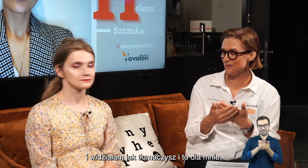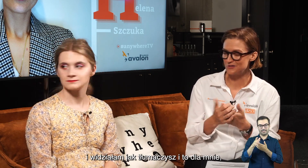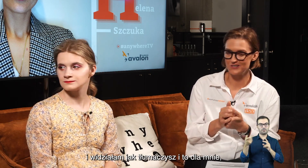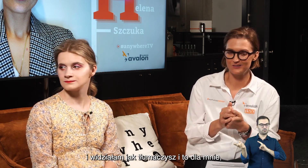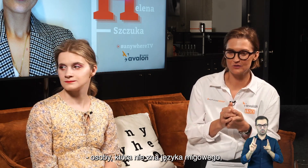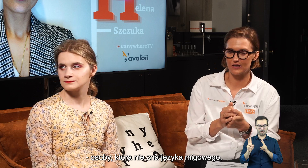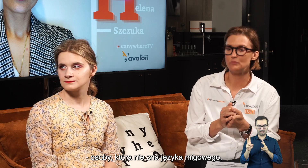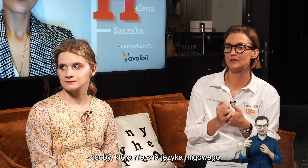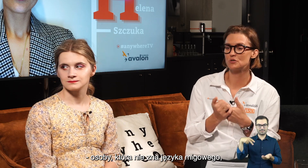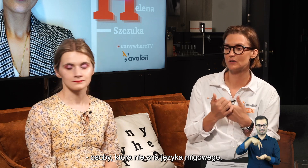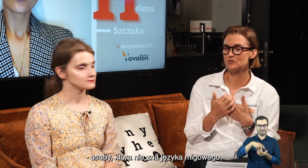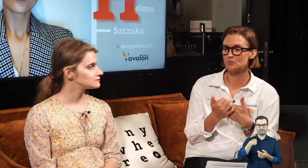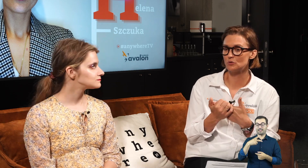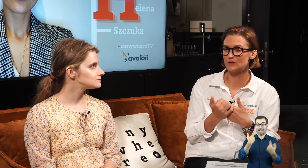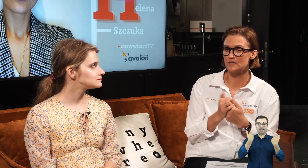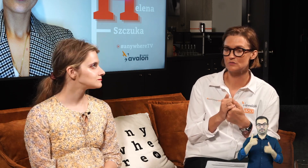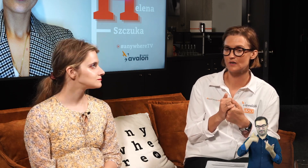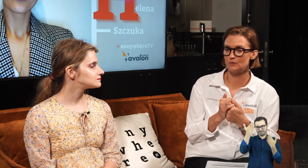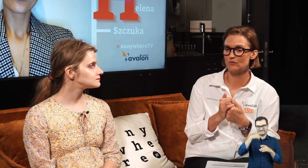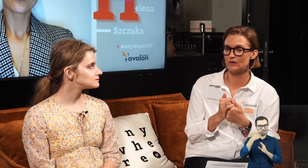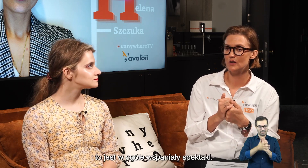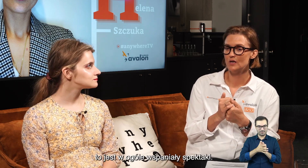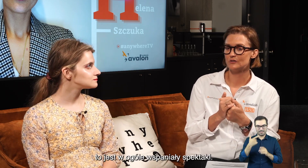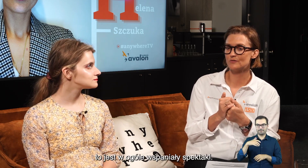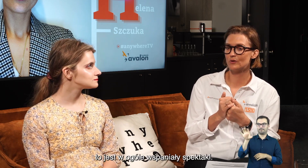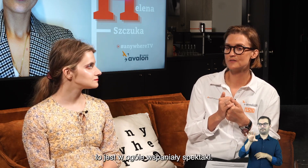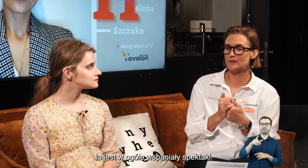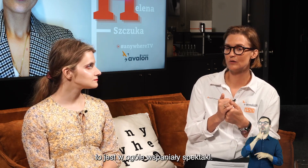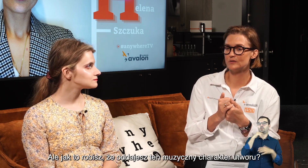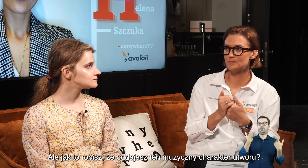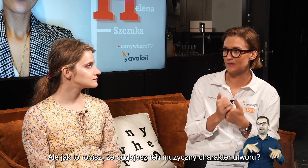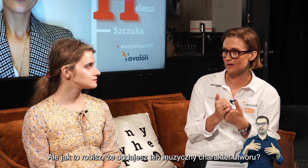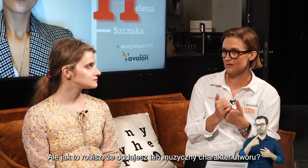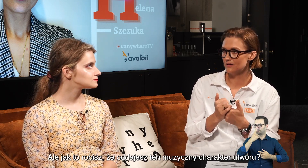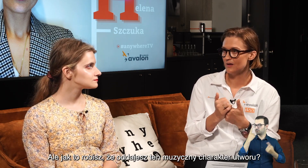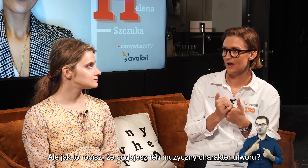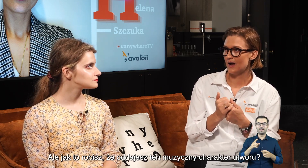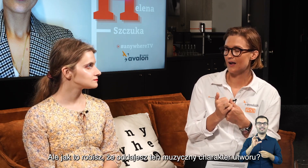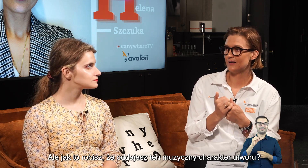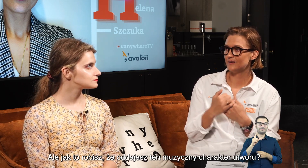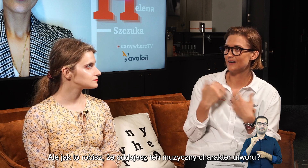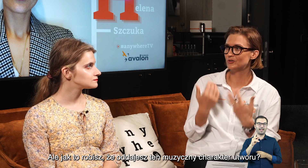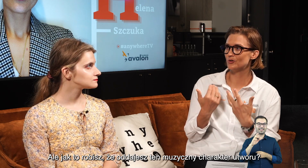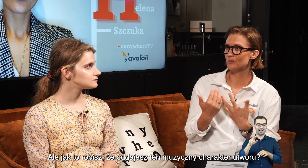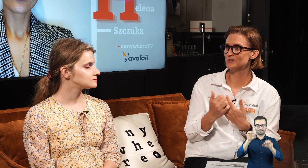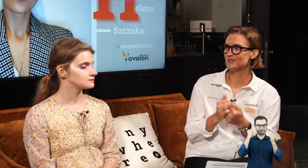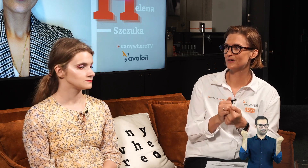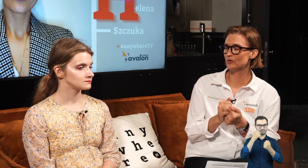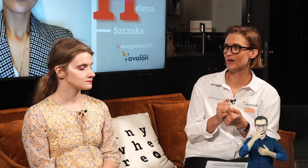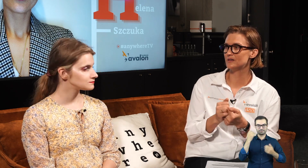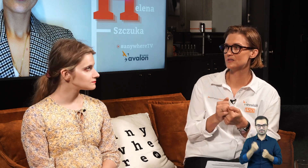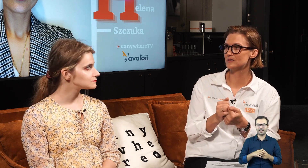jak tłumaczysz, i to dla mnie na przykład osoby, która nie zna języka migowego, to jest w ogóle wspaniały spektakl. Ale jak ty to robisz,